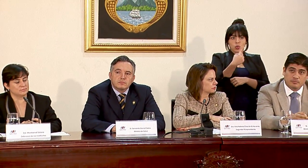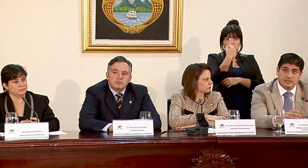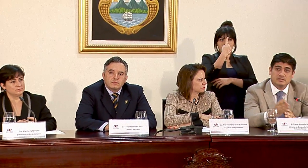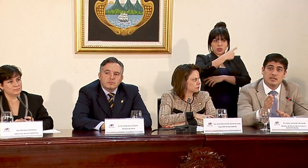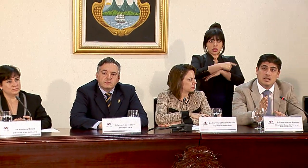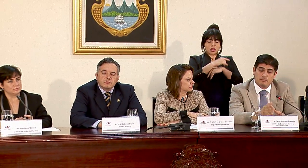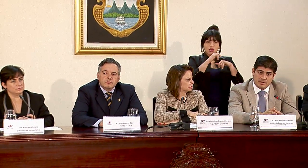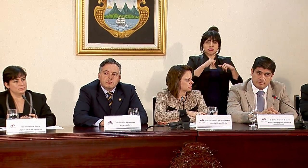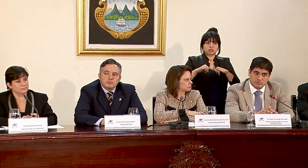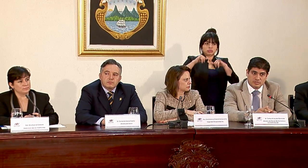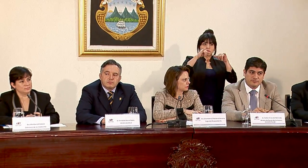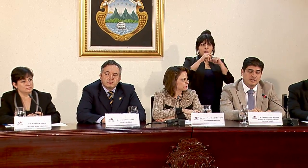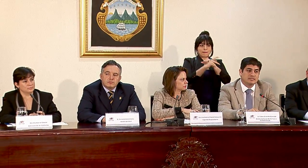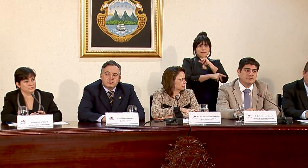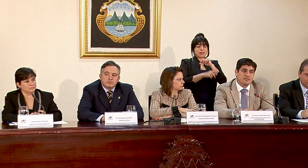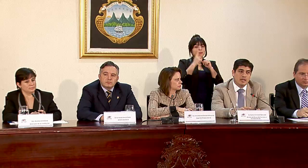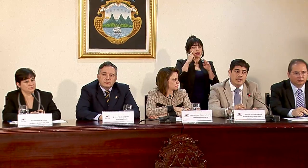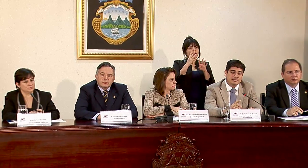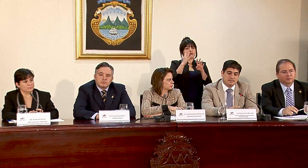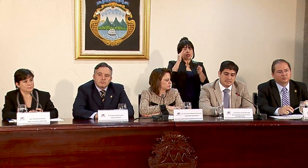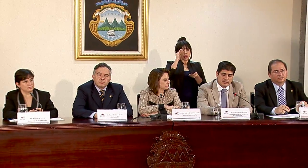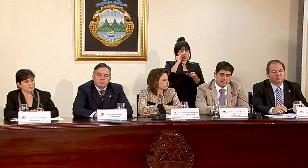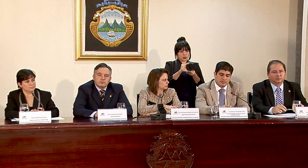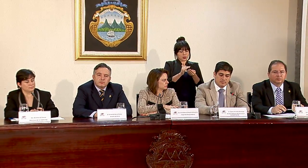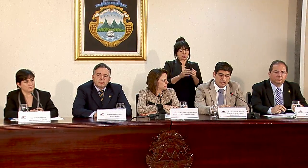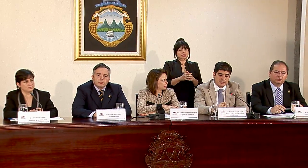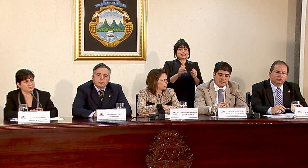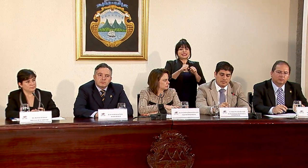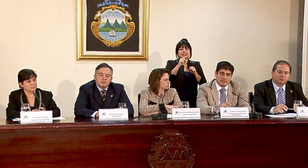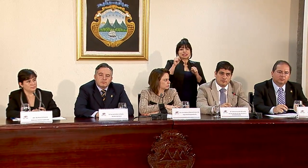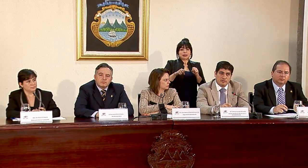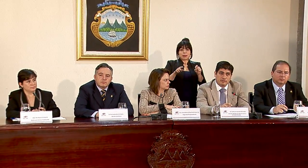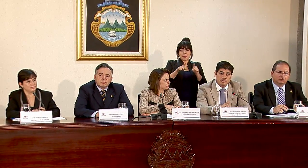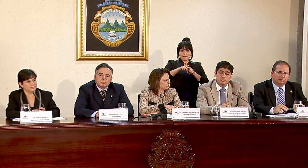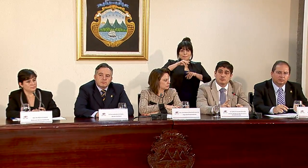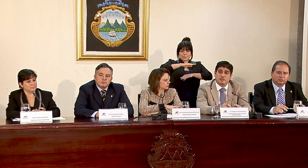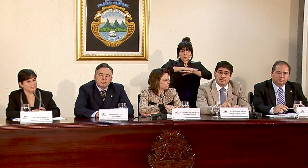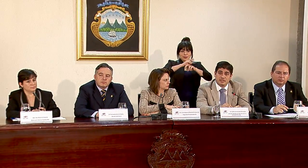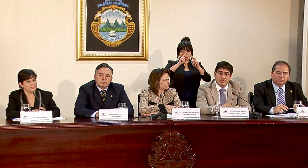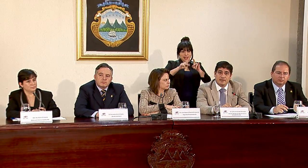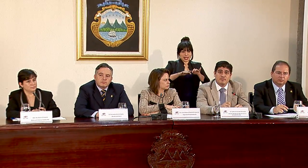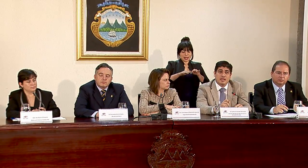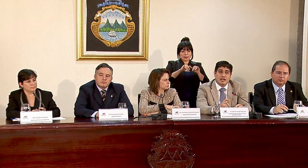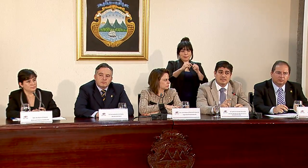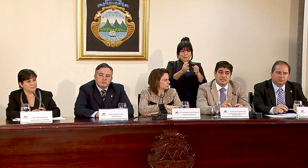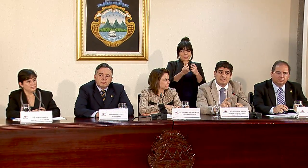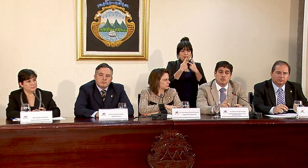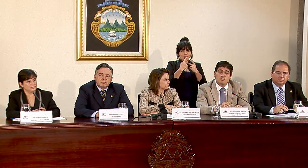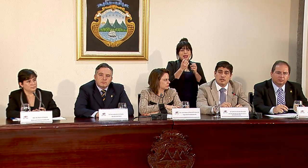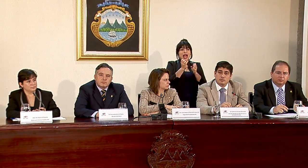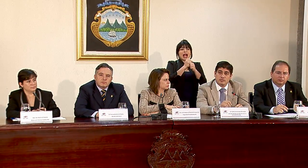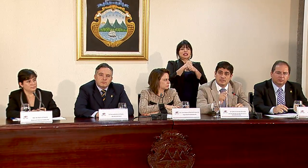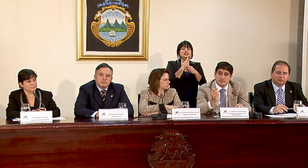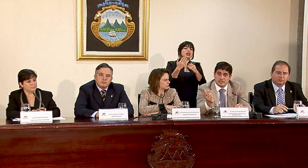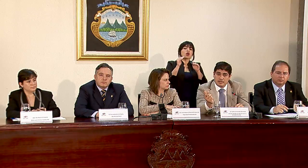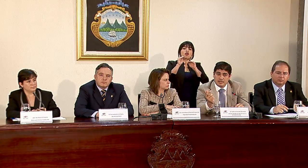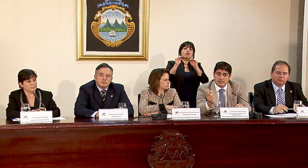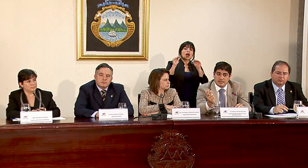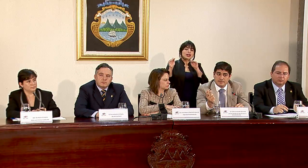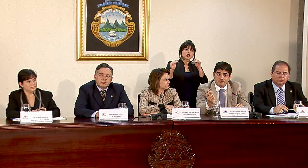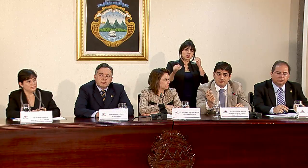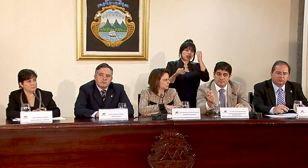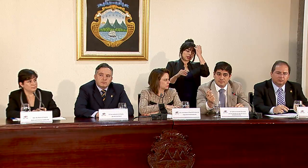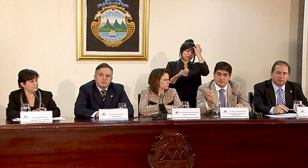ahora en todo el país para reducir filas. El sistema también, la plataforma virtual, nos permitiría hacer las convocatorias